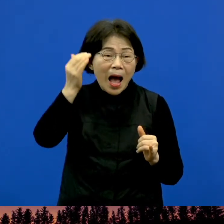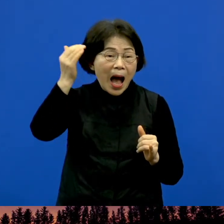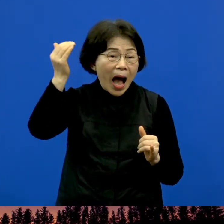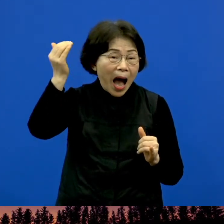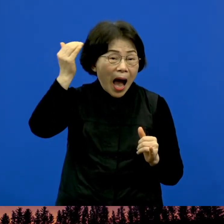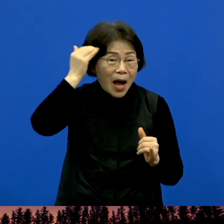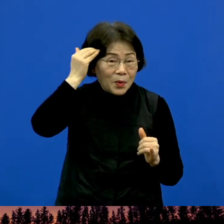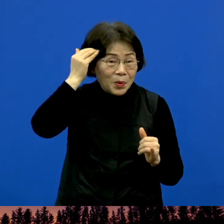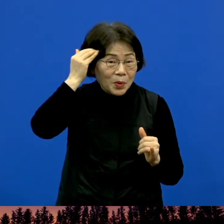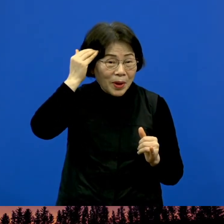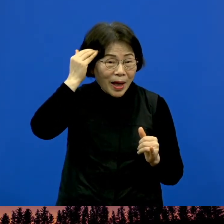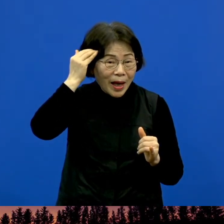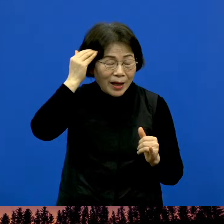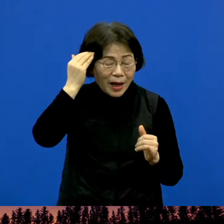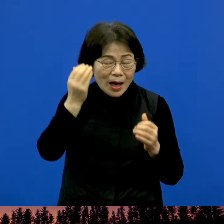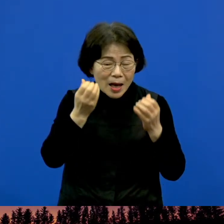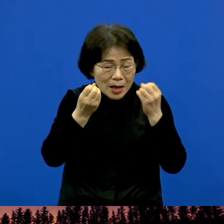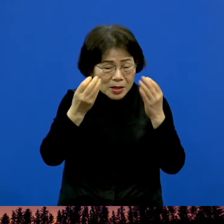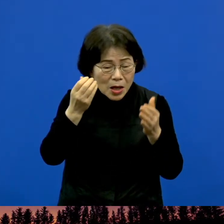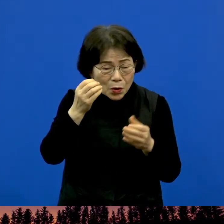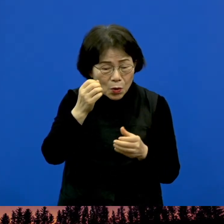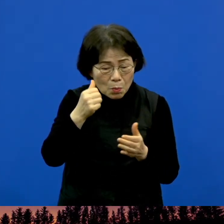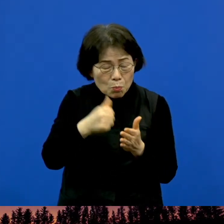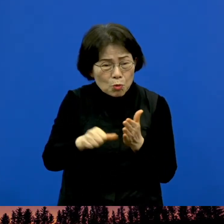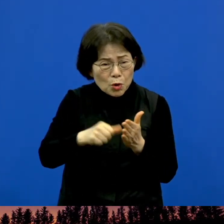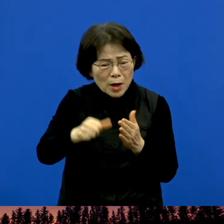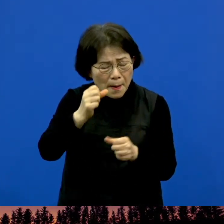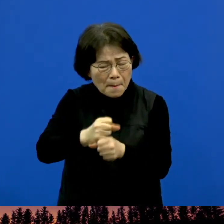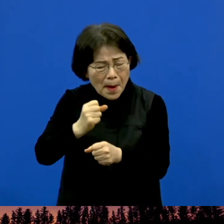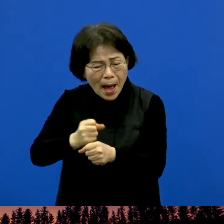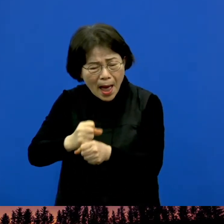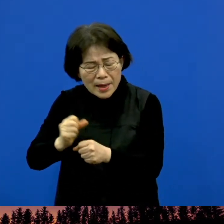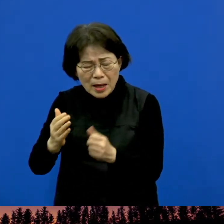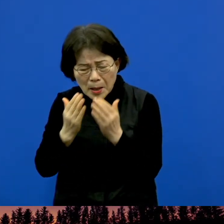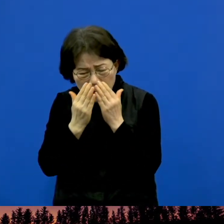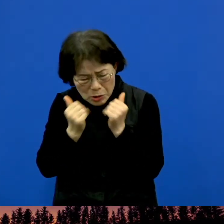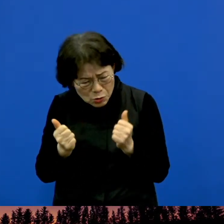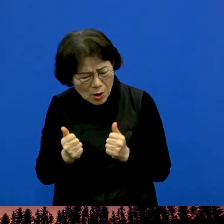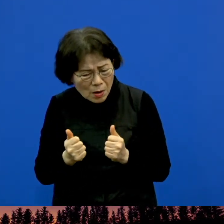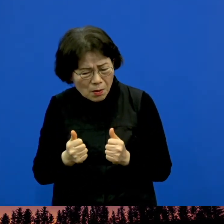빠른 세상이 어디 있어? 금방 변화되고 지루해야 하고.